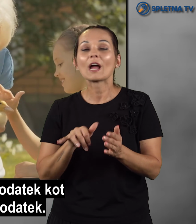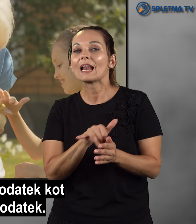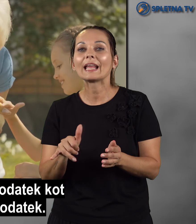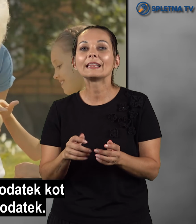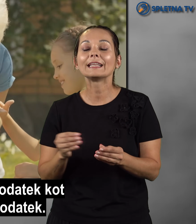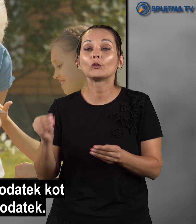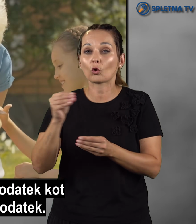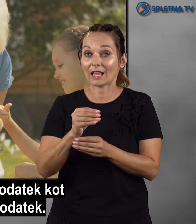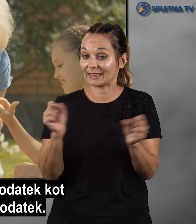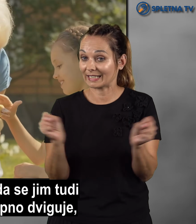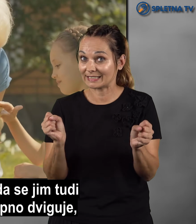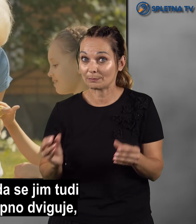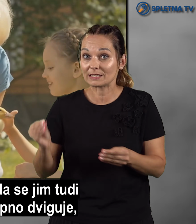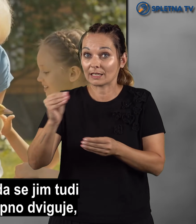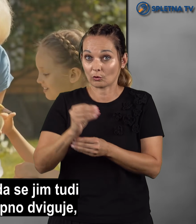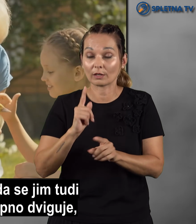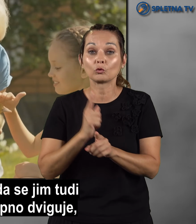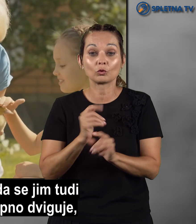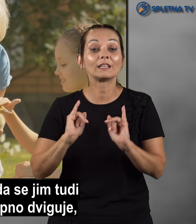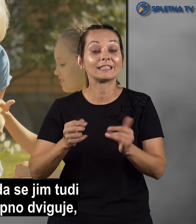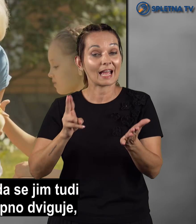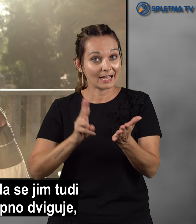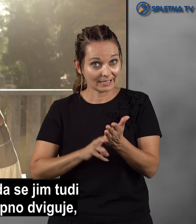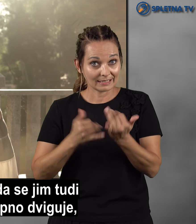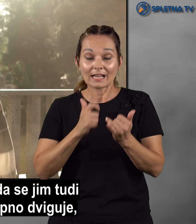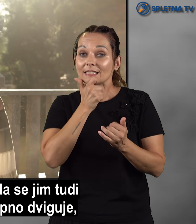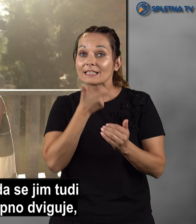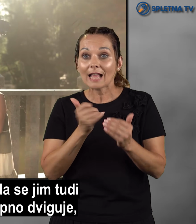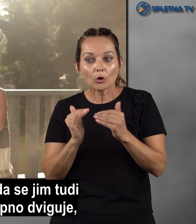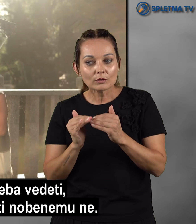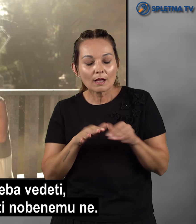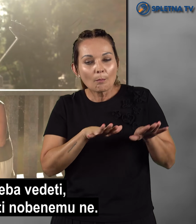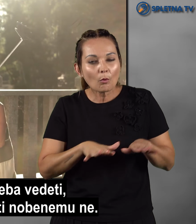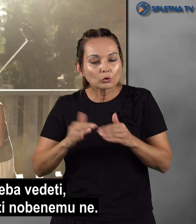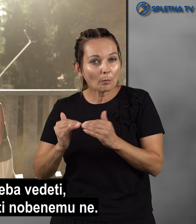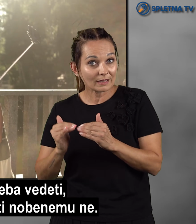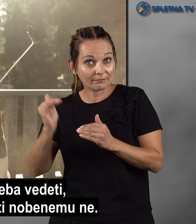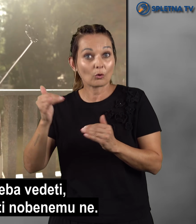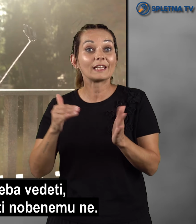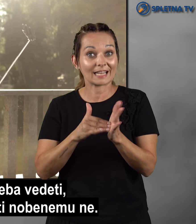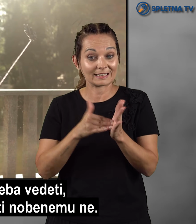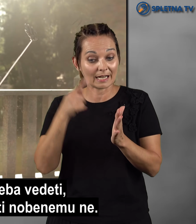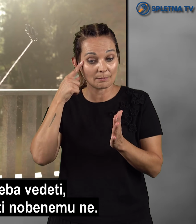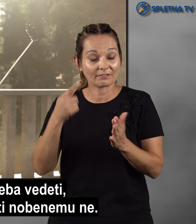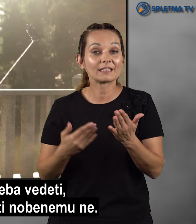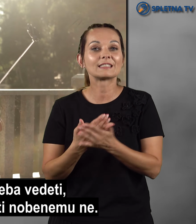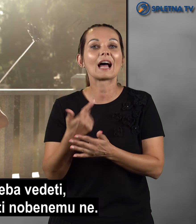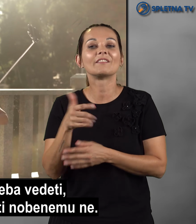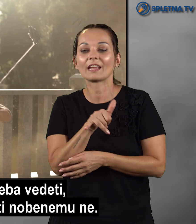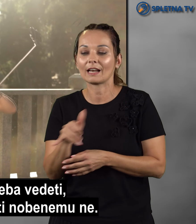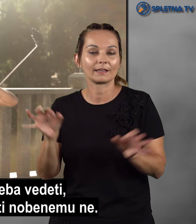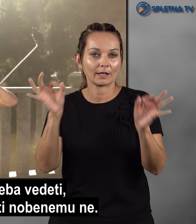zimski dodatek. Res je sicer, da se tudi starost postopno dviguje, vendar pa treba vedeti, da za prvi 2